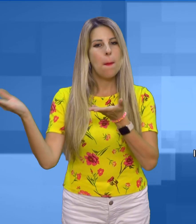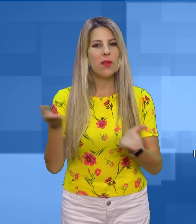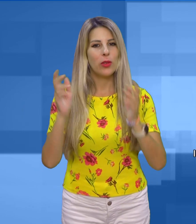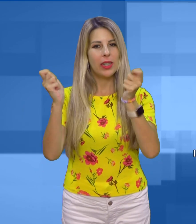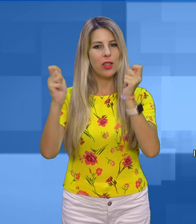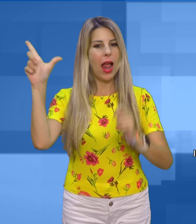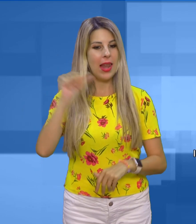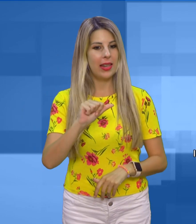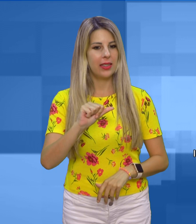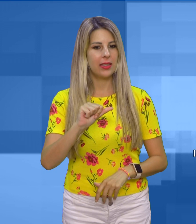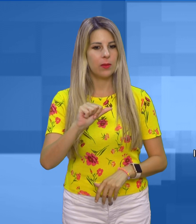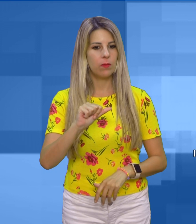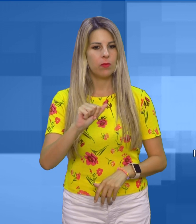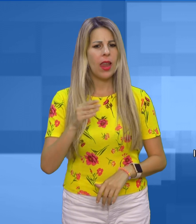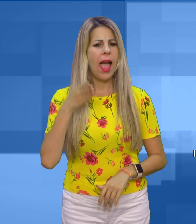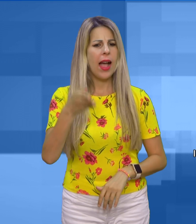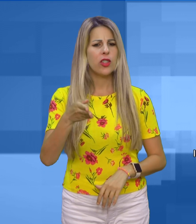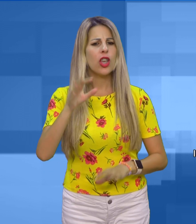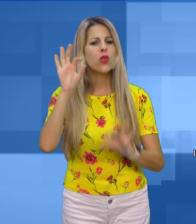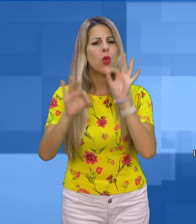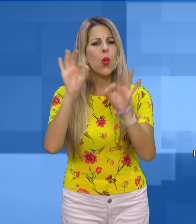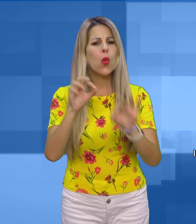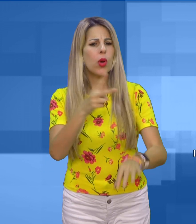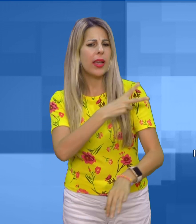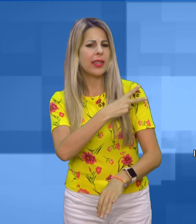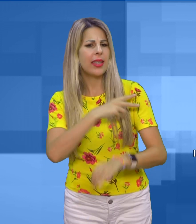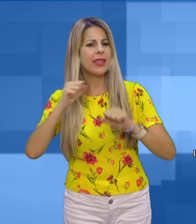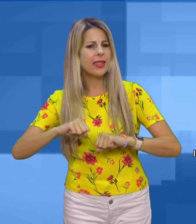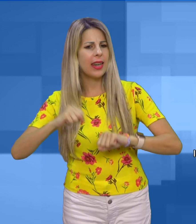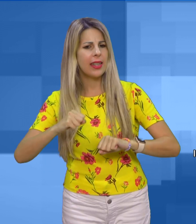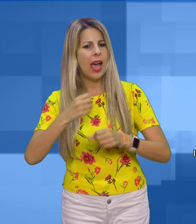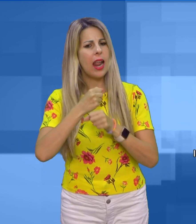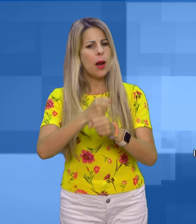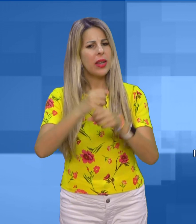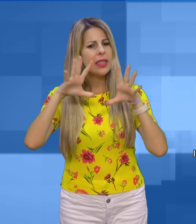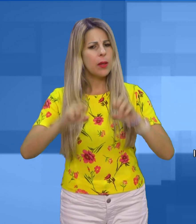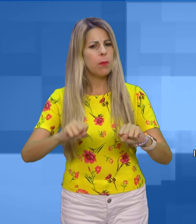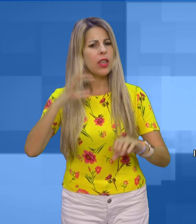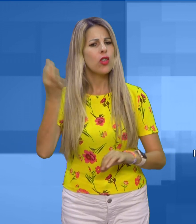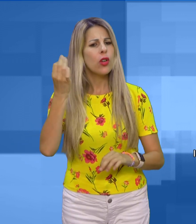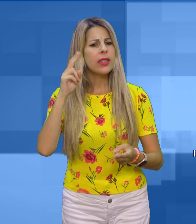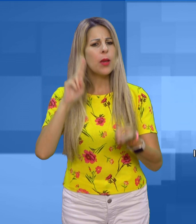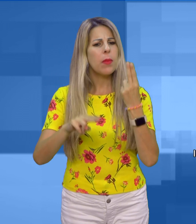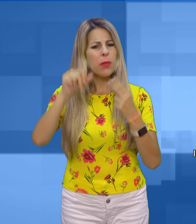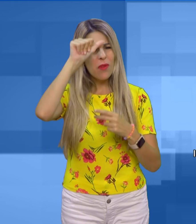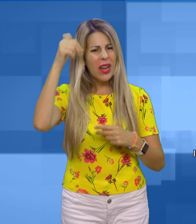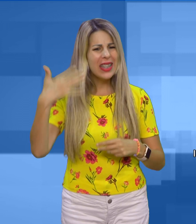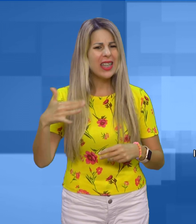Benvenuti al telegiornale in lingua dei segni. L'accesso a cure e assistenza sanitaria rappresenta un impegno sempre più faticoso